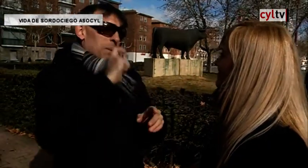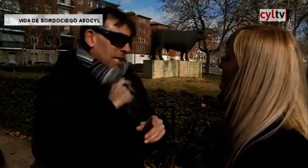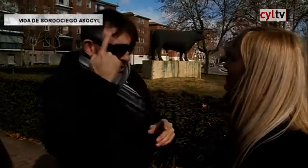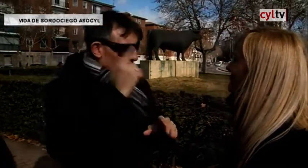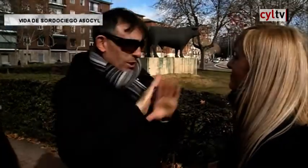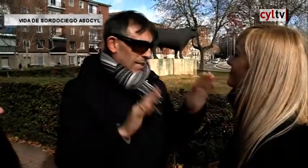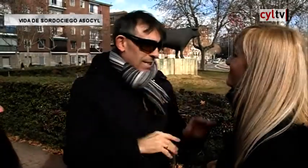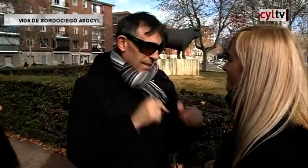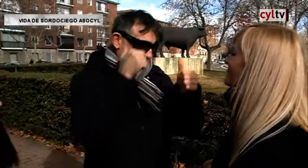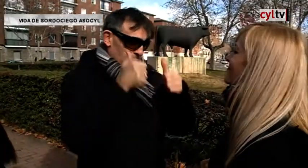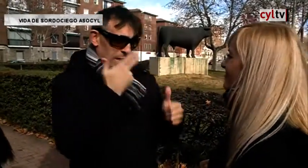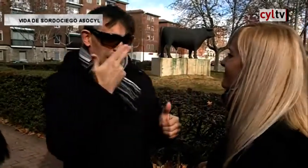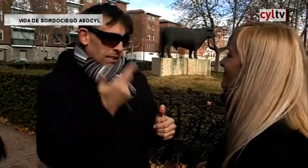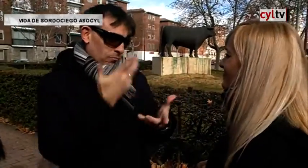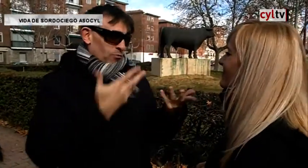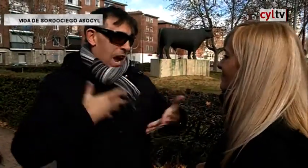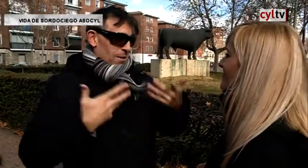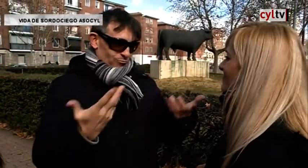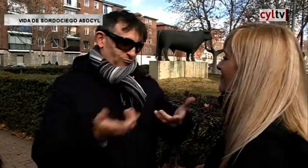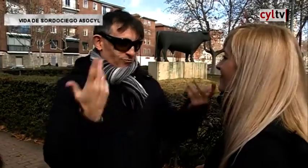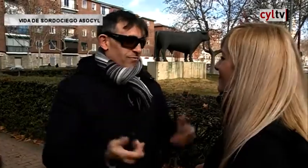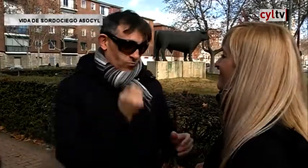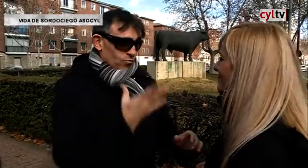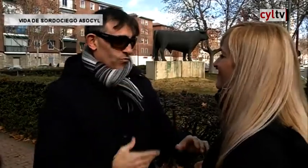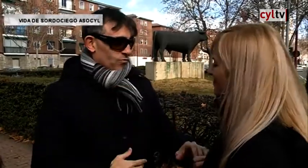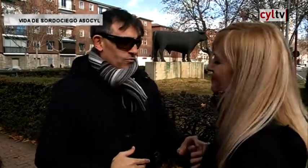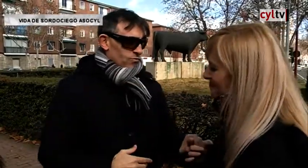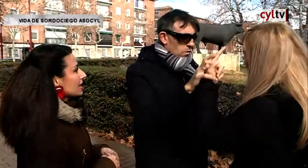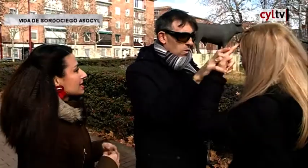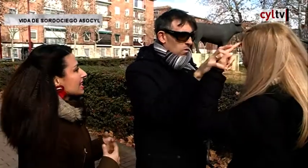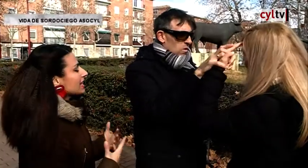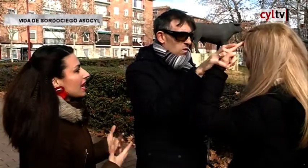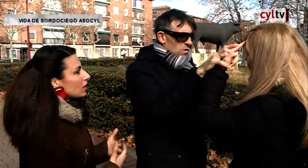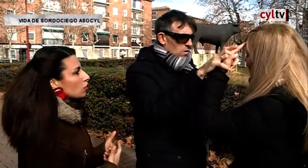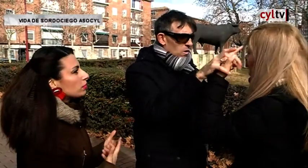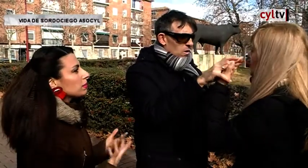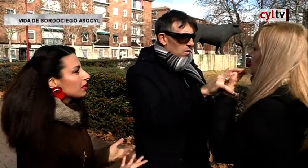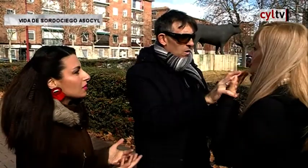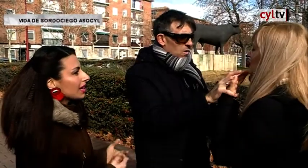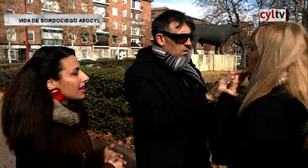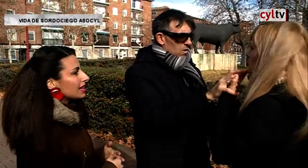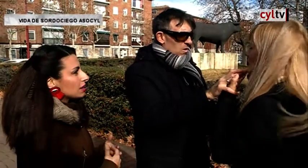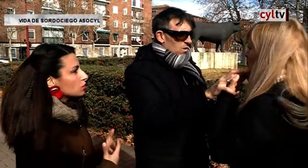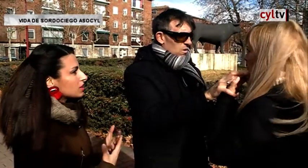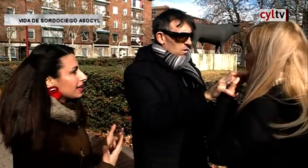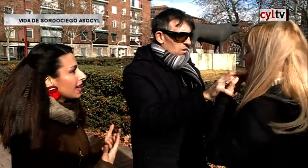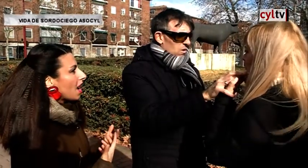a algún cursillo. Me encantaría poder ir a aprender a bailar. ¿Qué sería lo primero que le gustaría